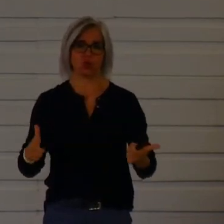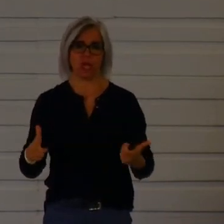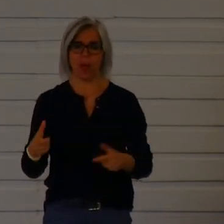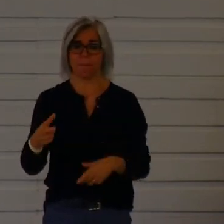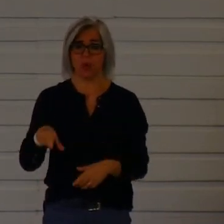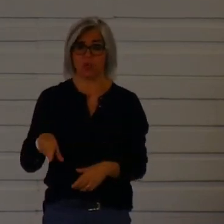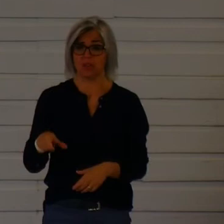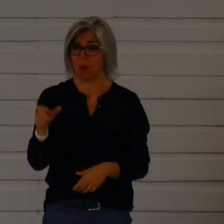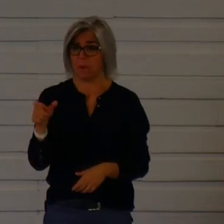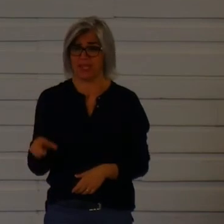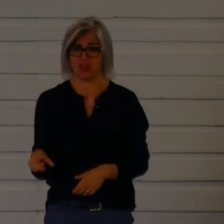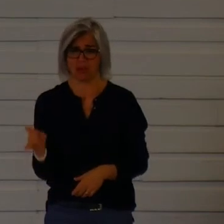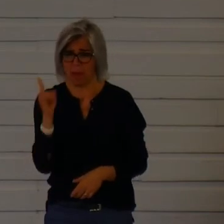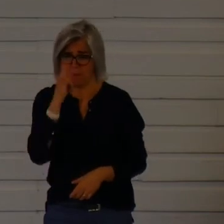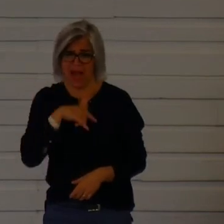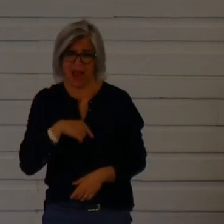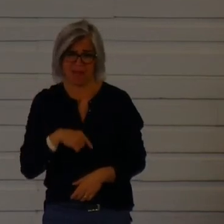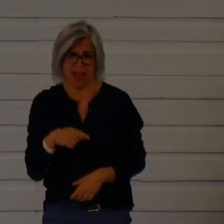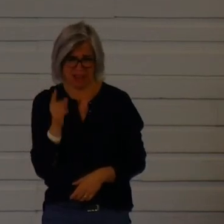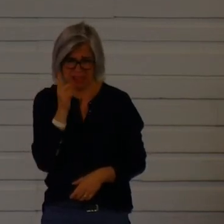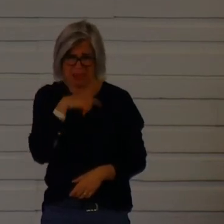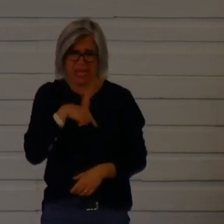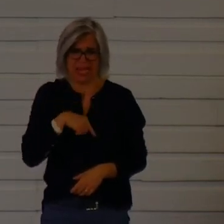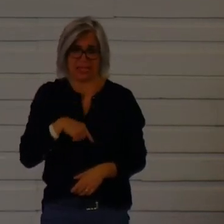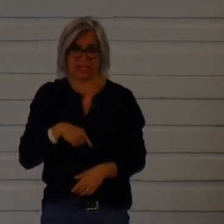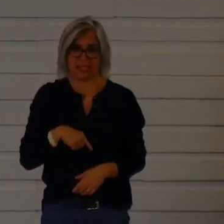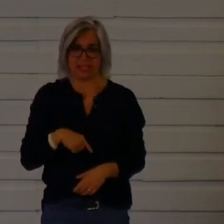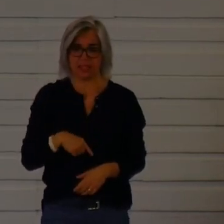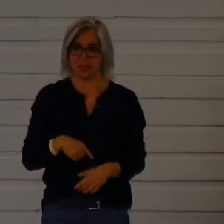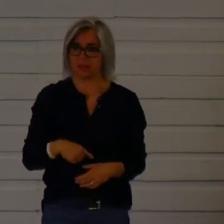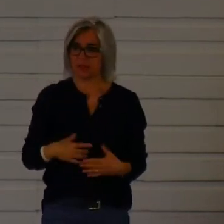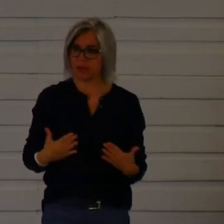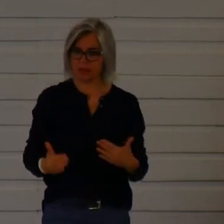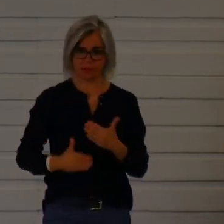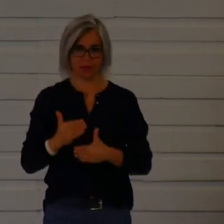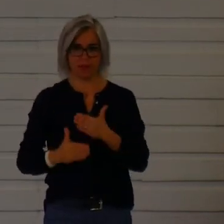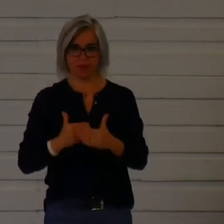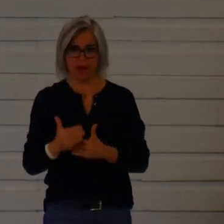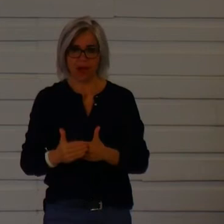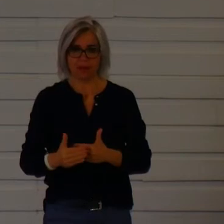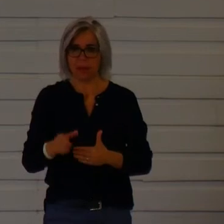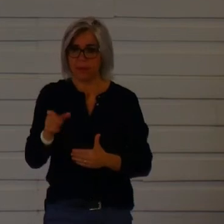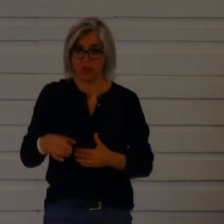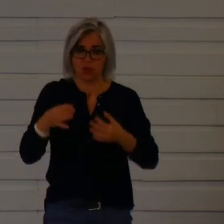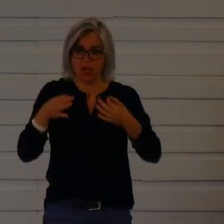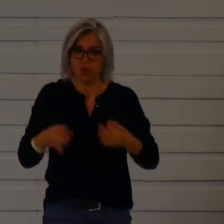il giusto e il diritto ne esce pervertito. Quanti si rispecchiano